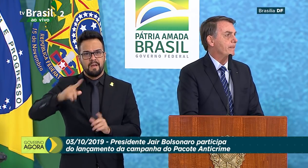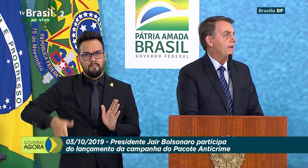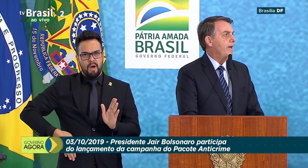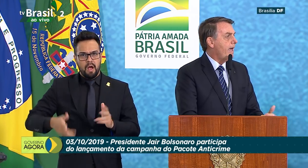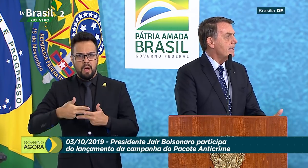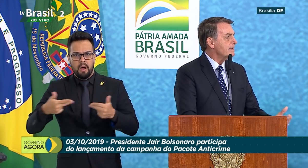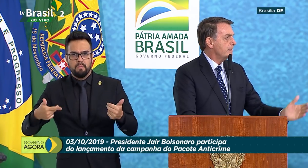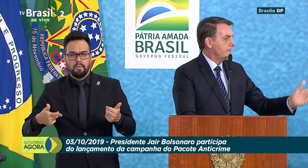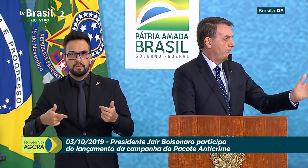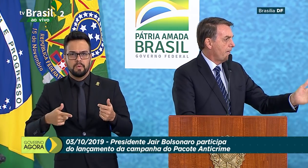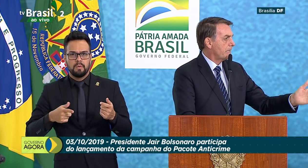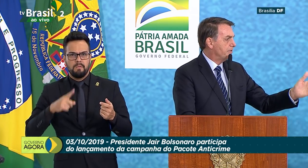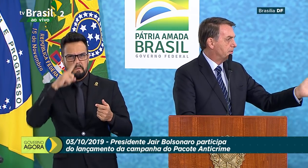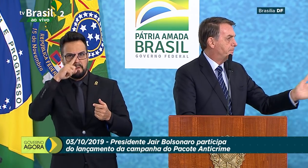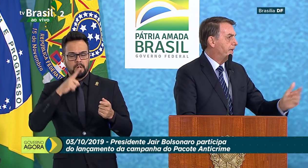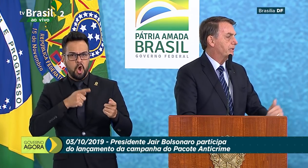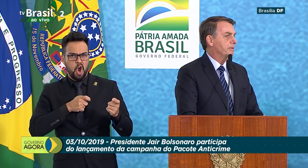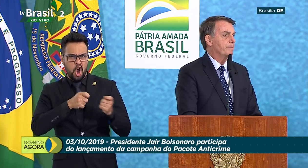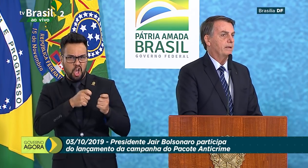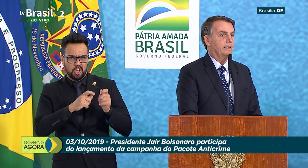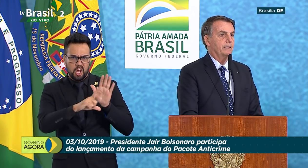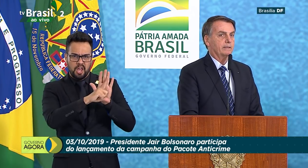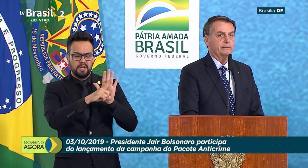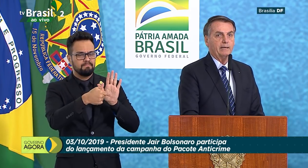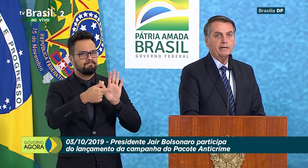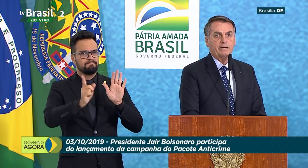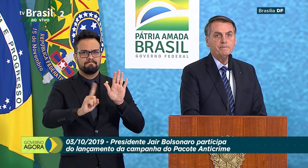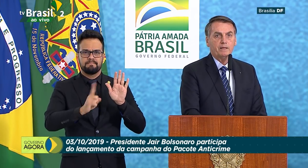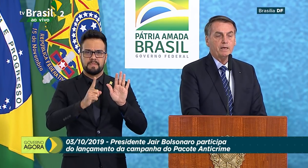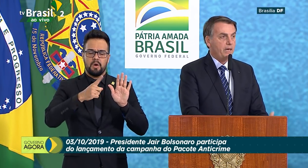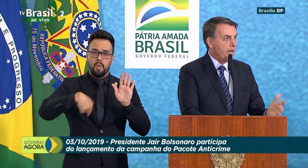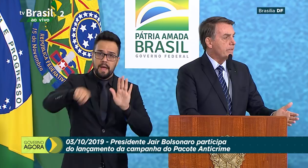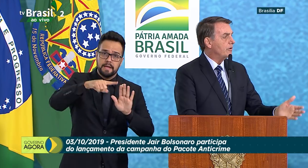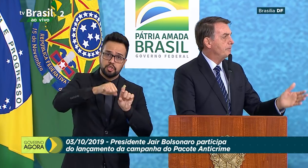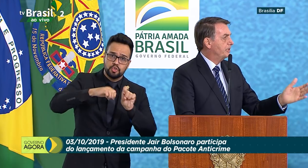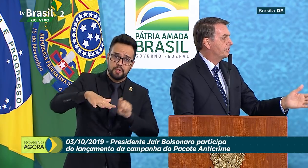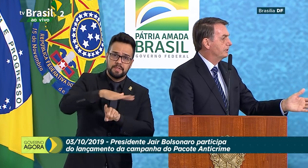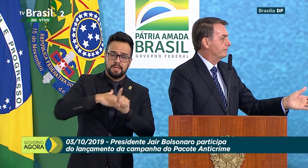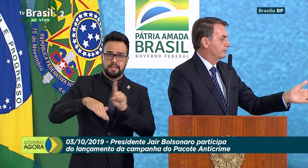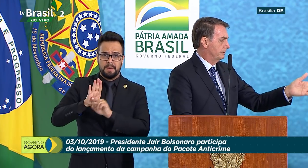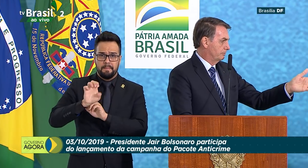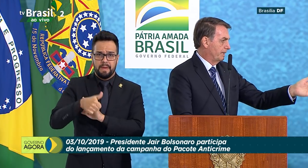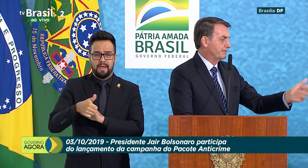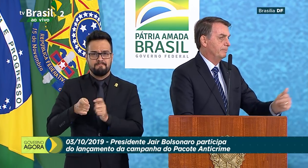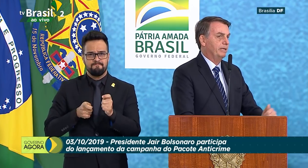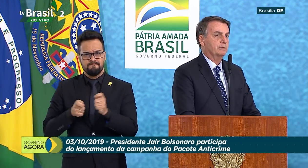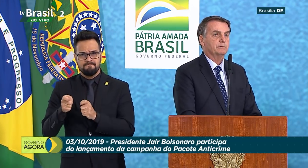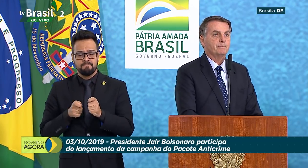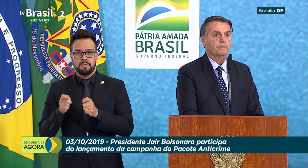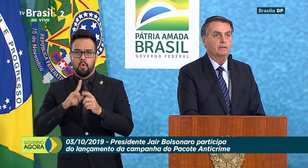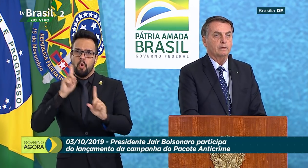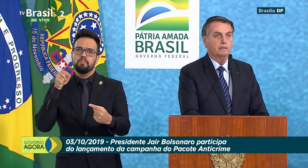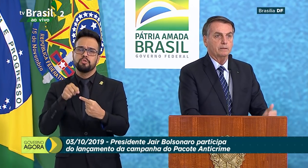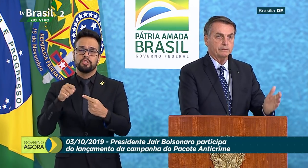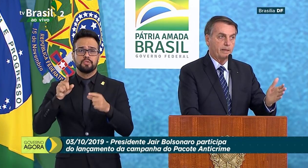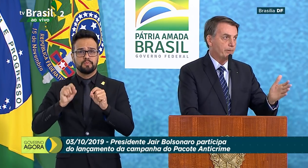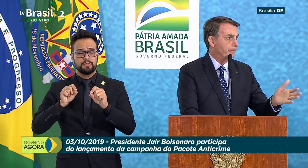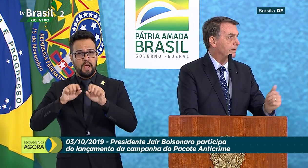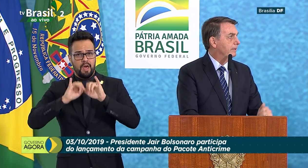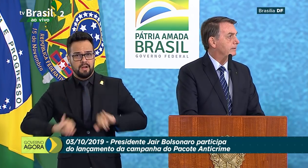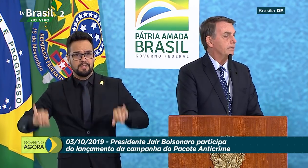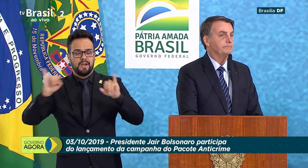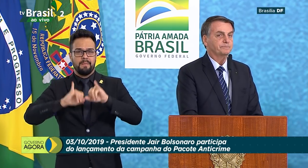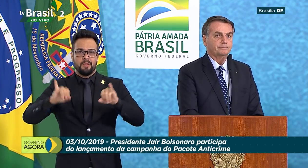bem. Esse é o espírito da lei, esse é o objetivo do lançamento